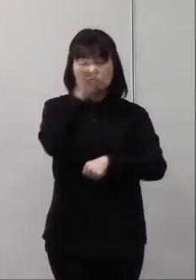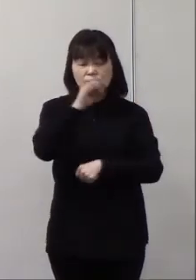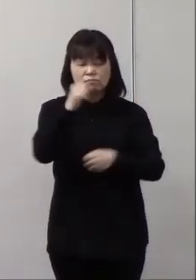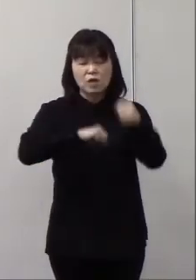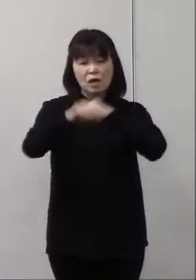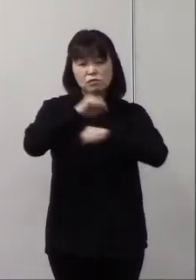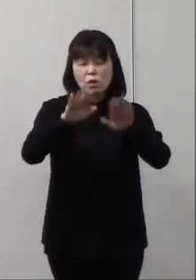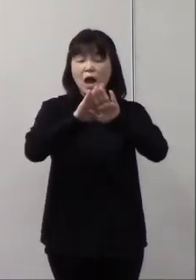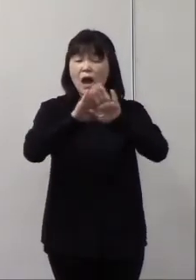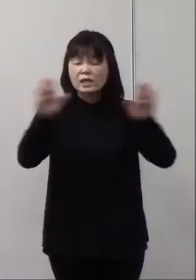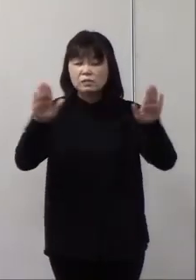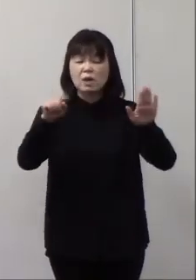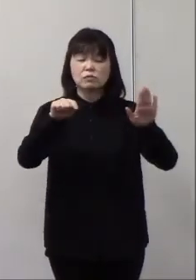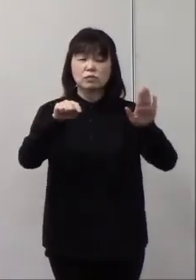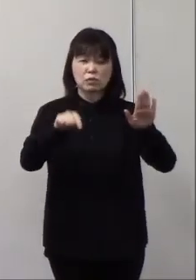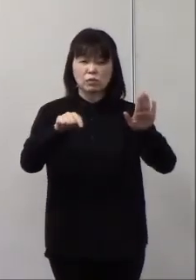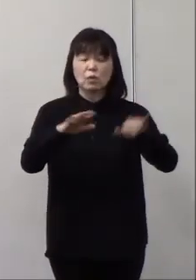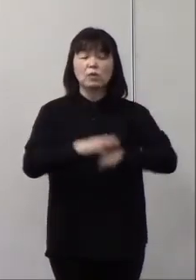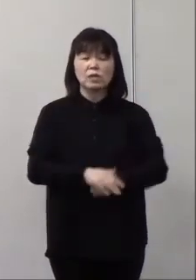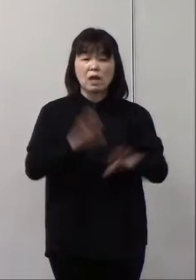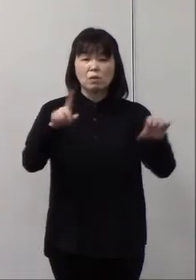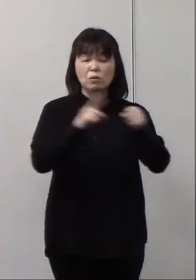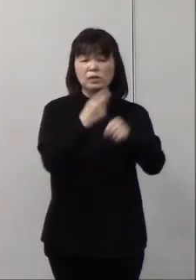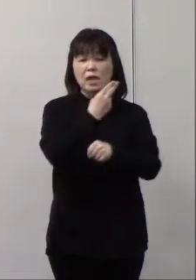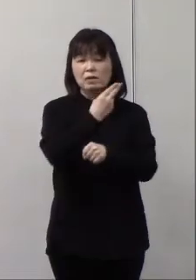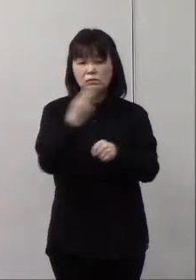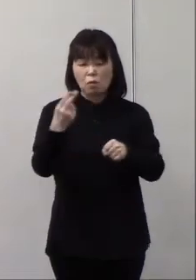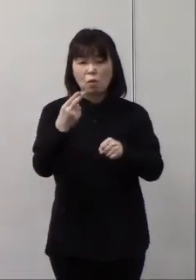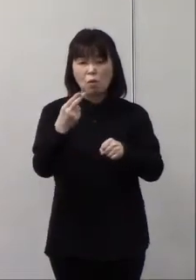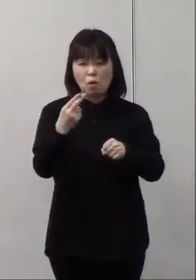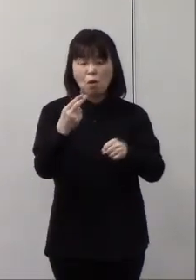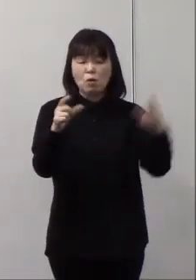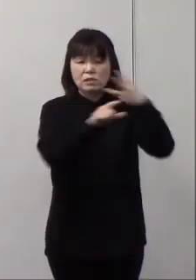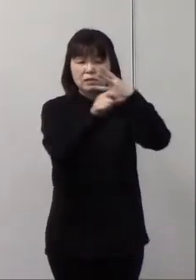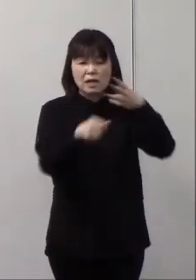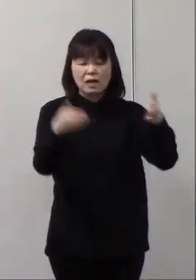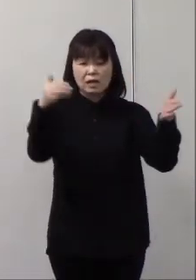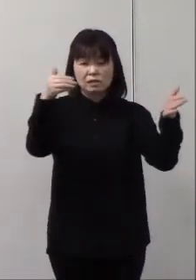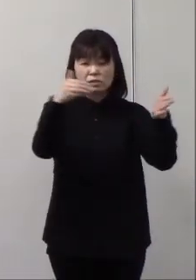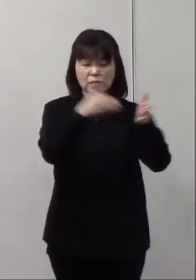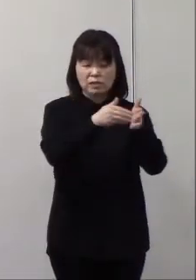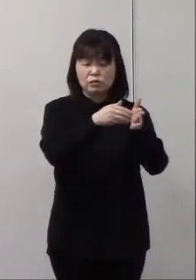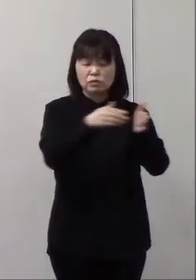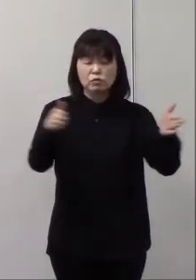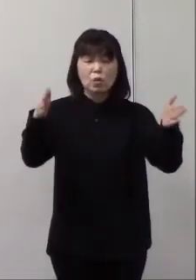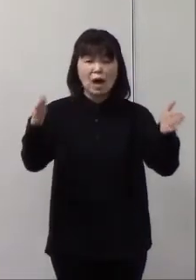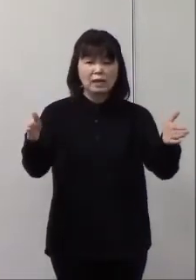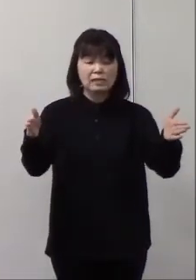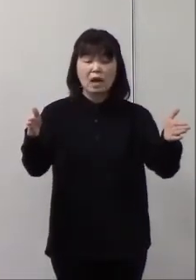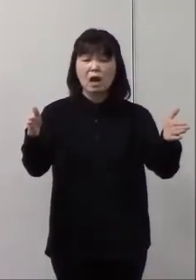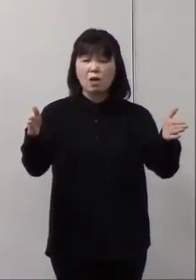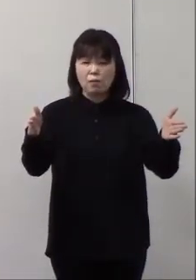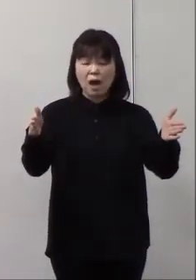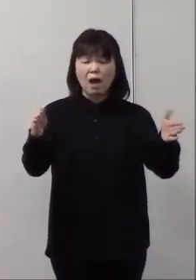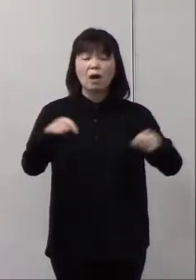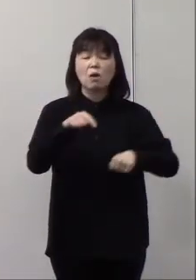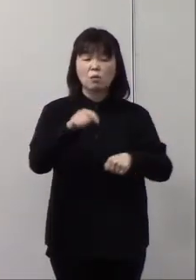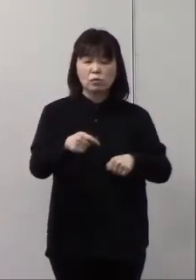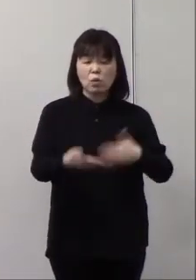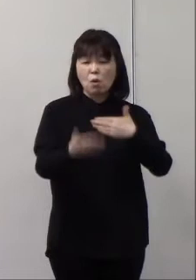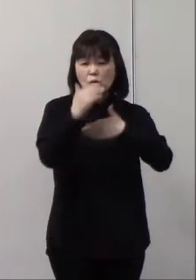、今年度中はこの今年度というか、そのこの補正